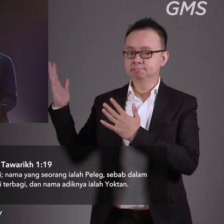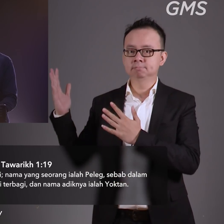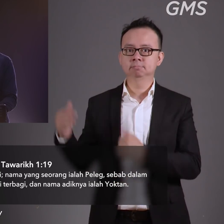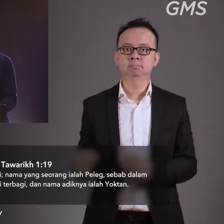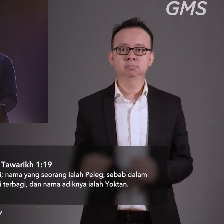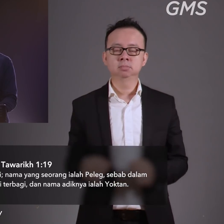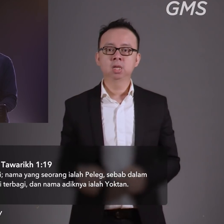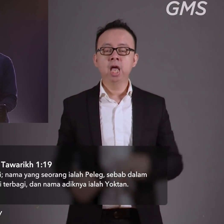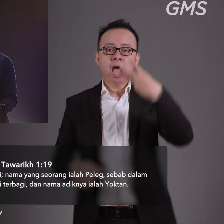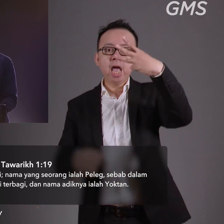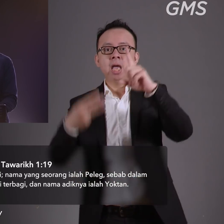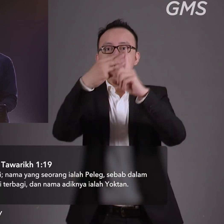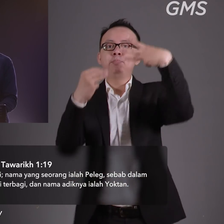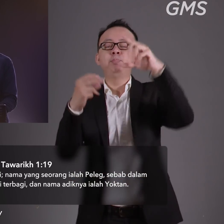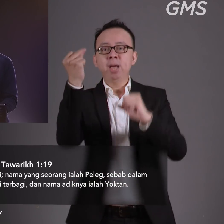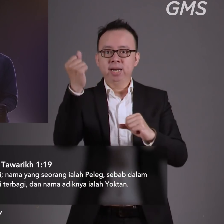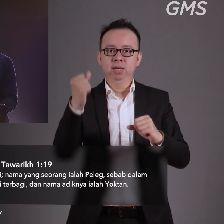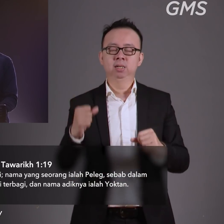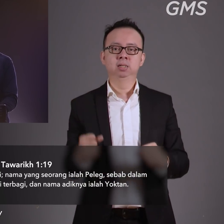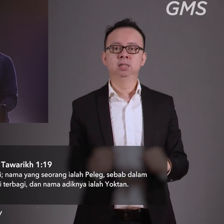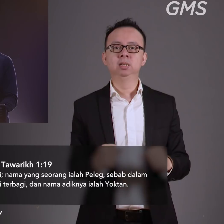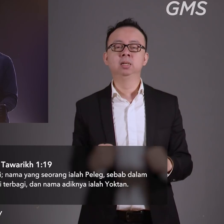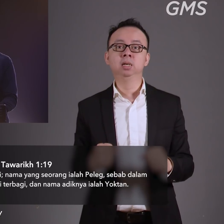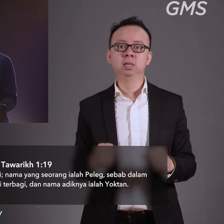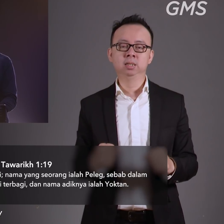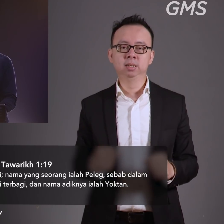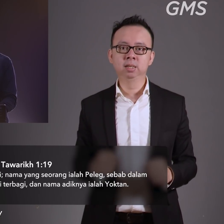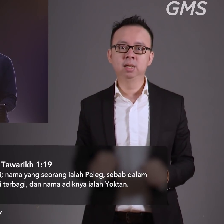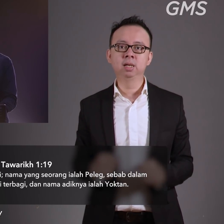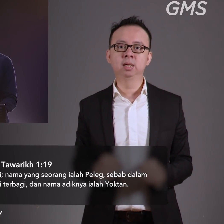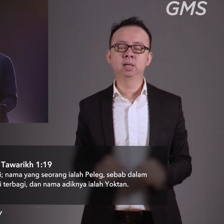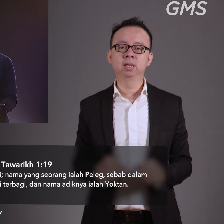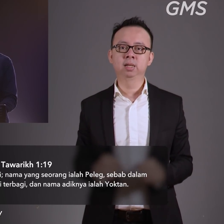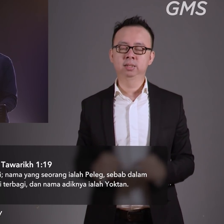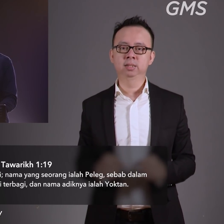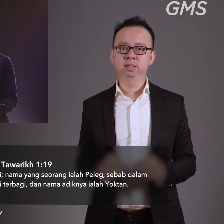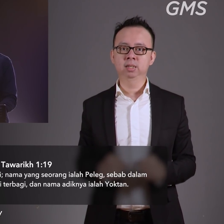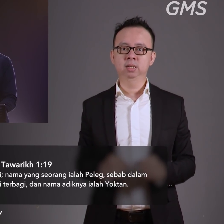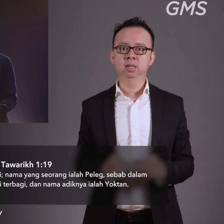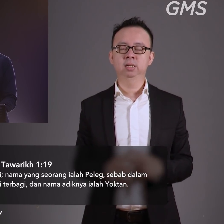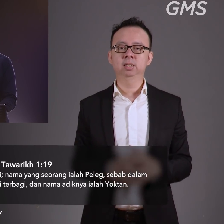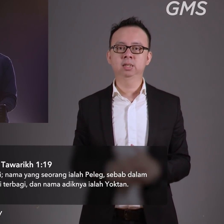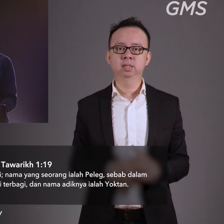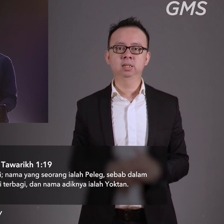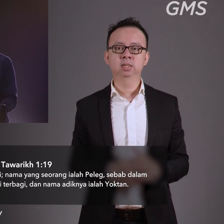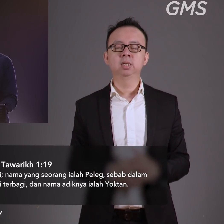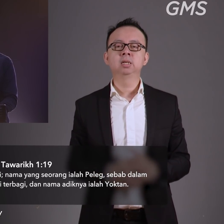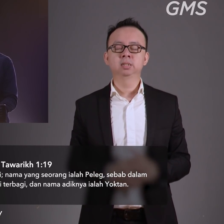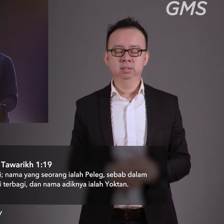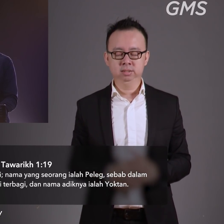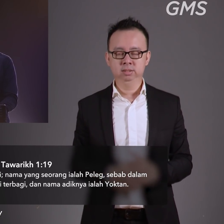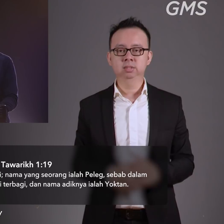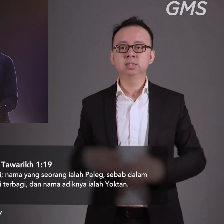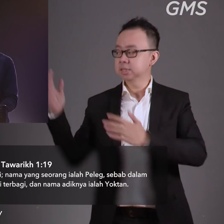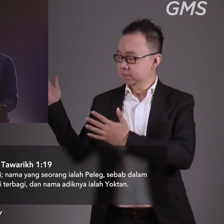Bagi Eber lahir dua anak laki-laki, nama yang seorang ialah Pelek, sebab dalam zamannya penduduk bumi terbagi, dan nama adiknya ialah